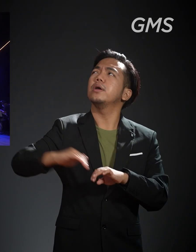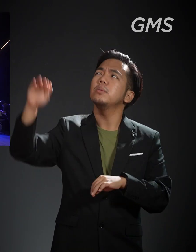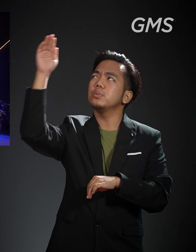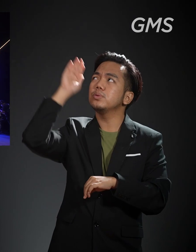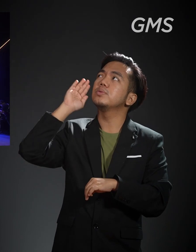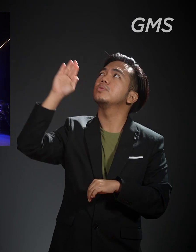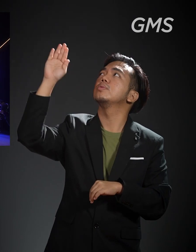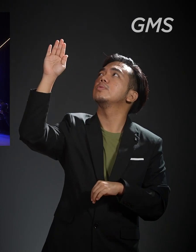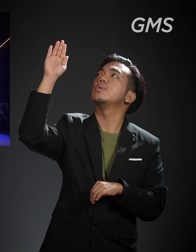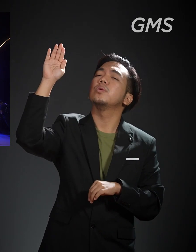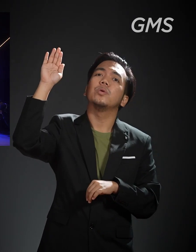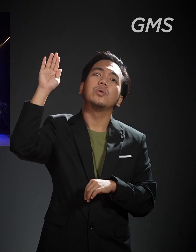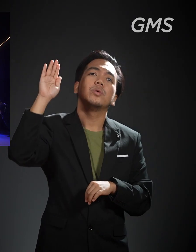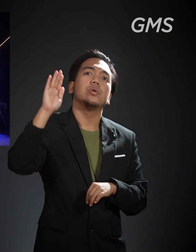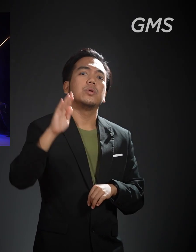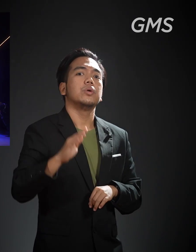kepadamu,